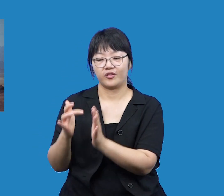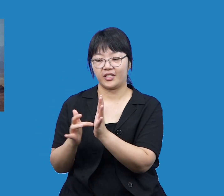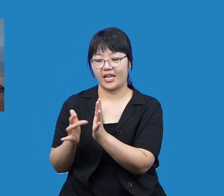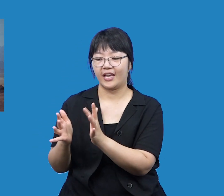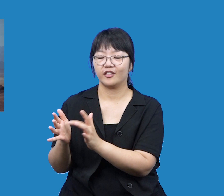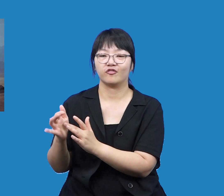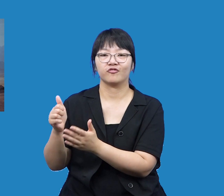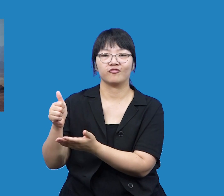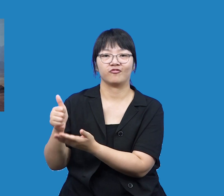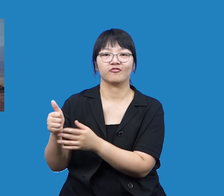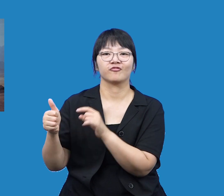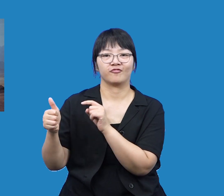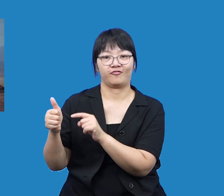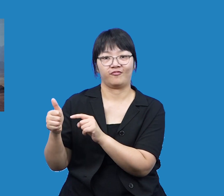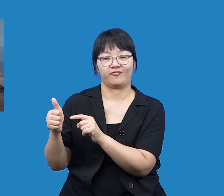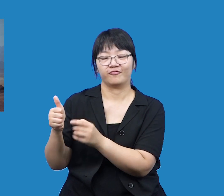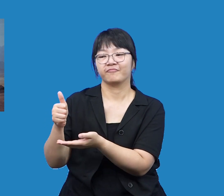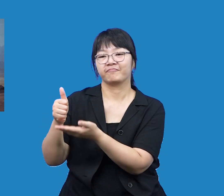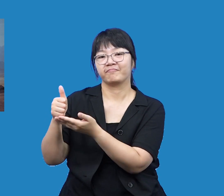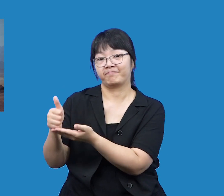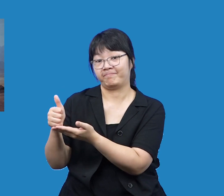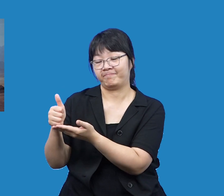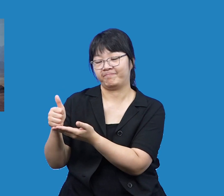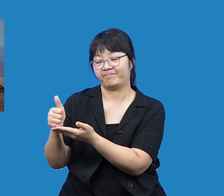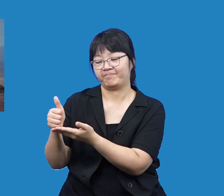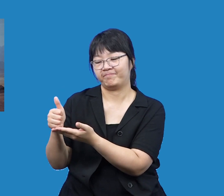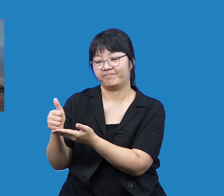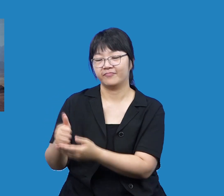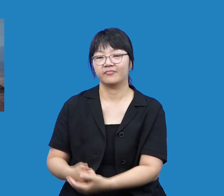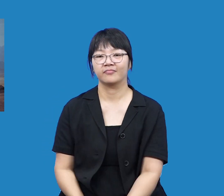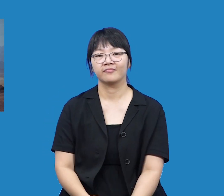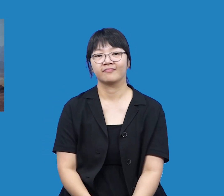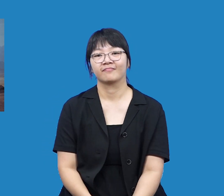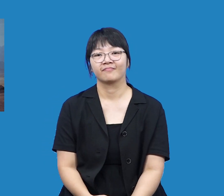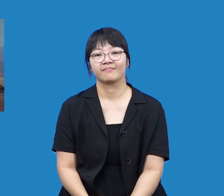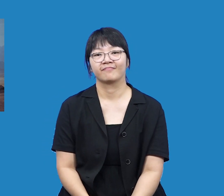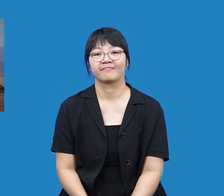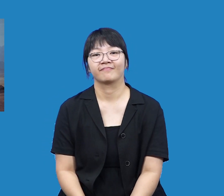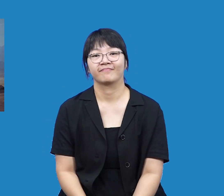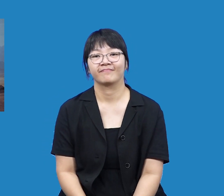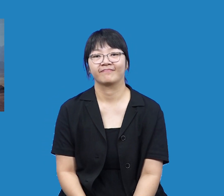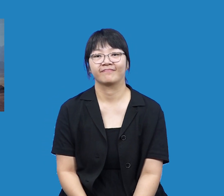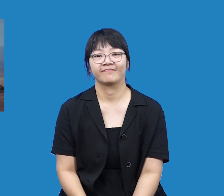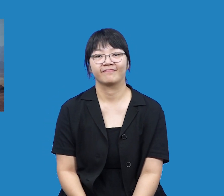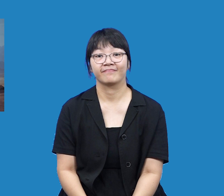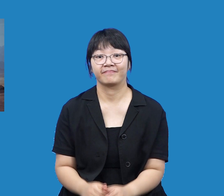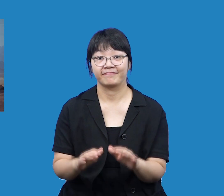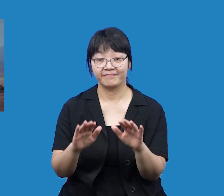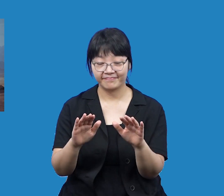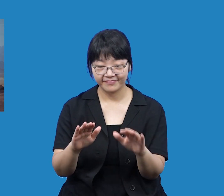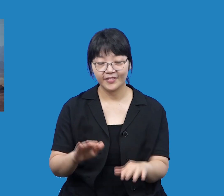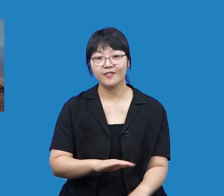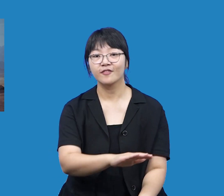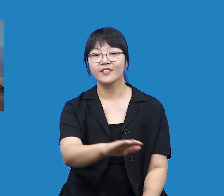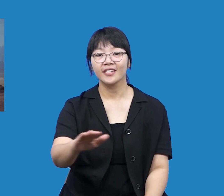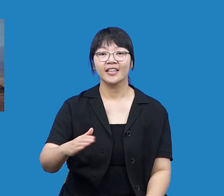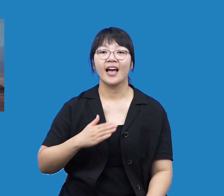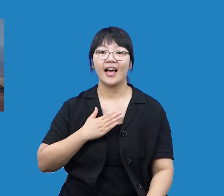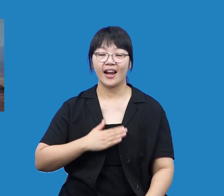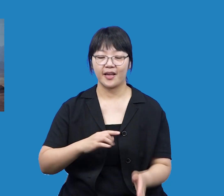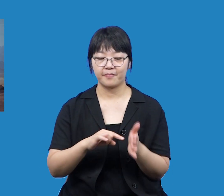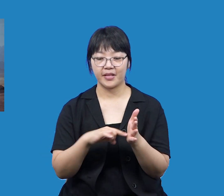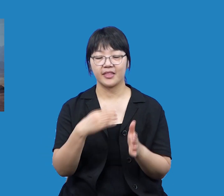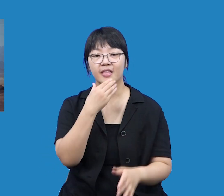성경이 증거하는 핵심적 인격이십니다. 그런데 우리가 잘 아는 마태복음